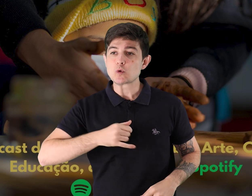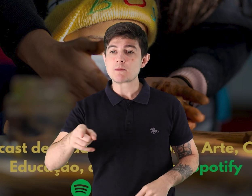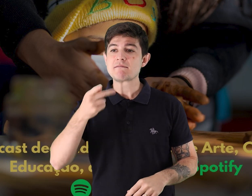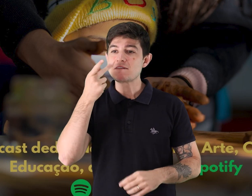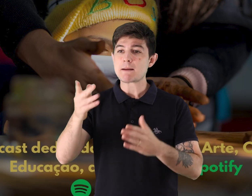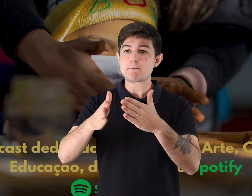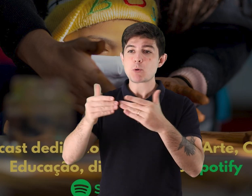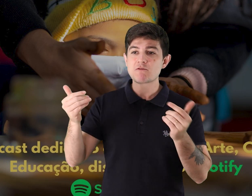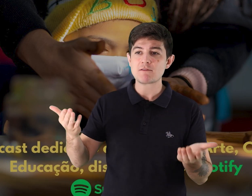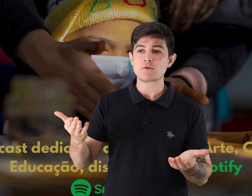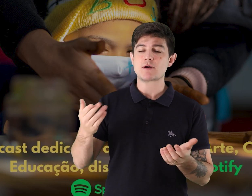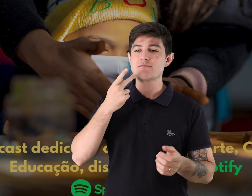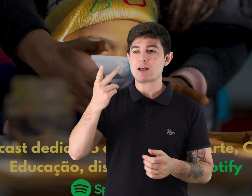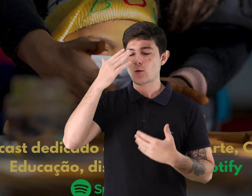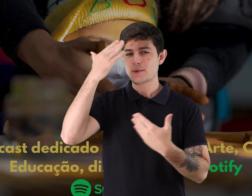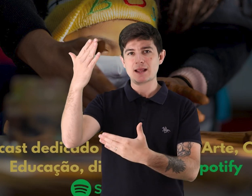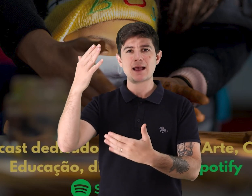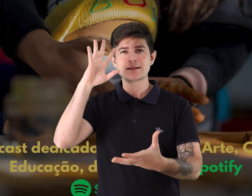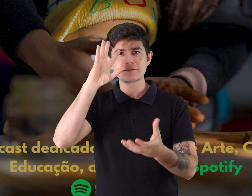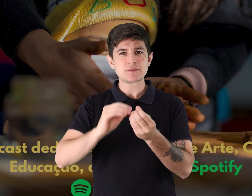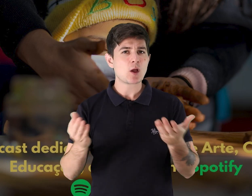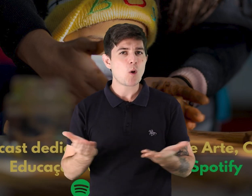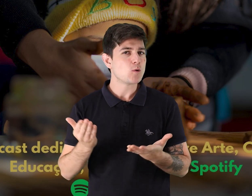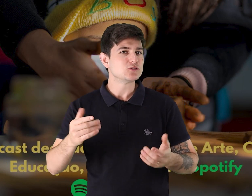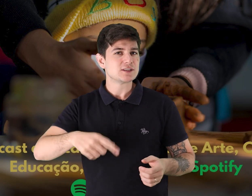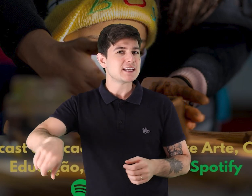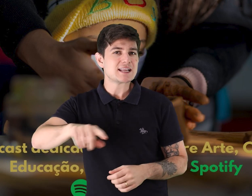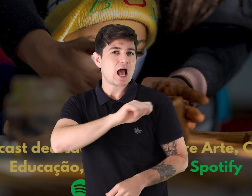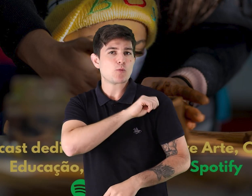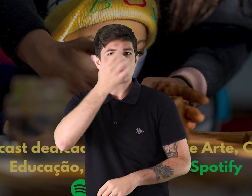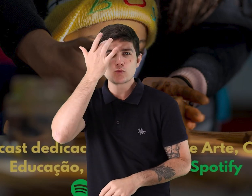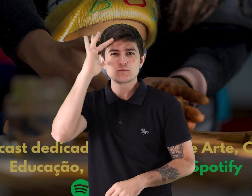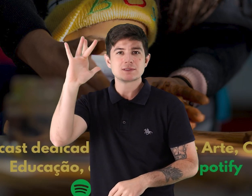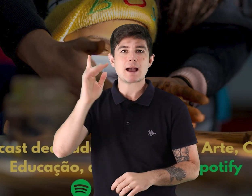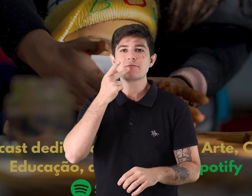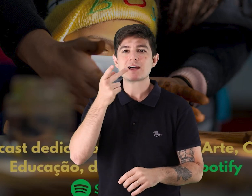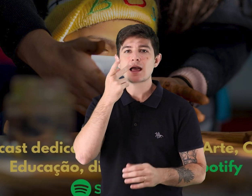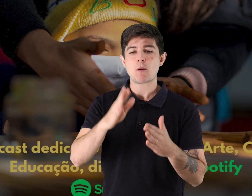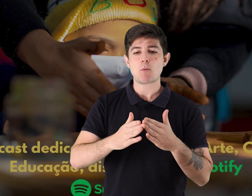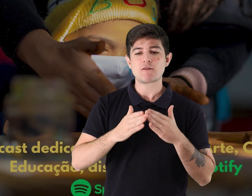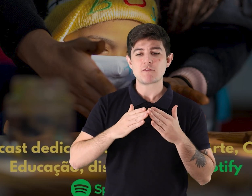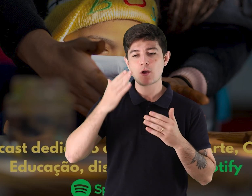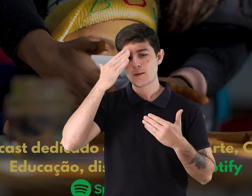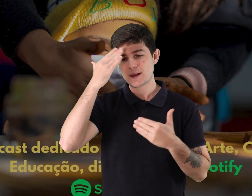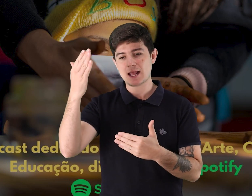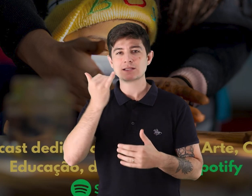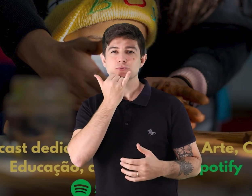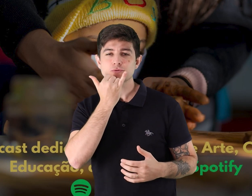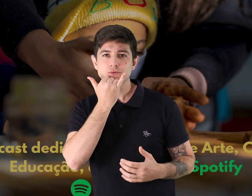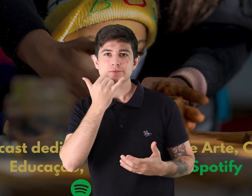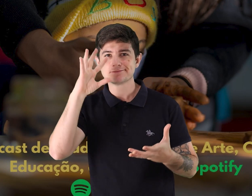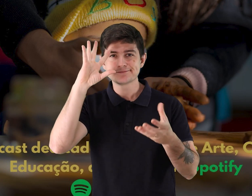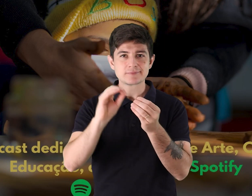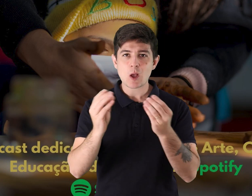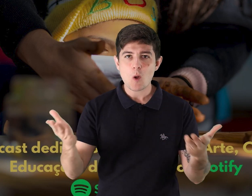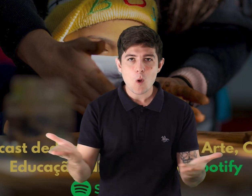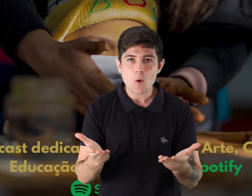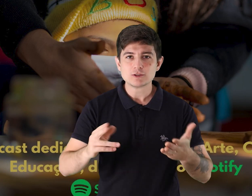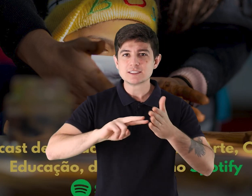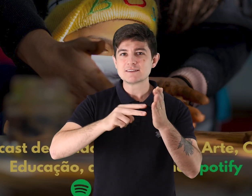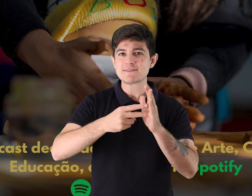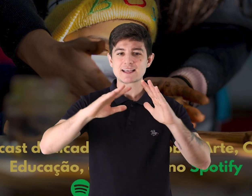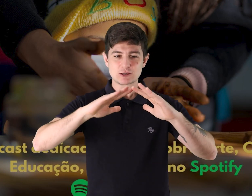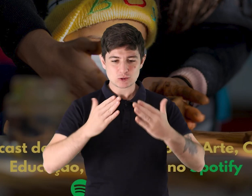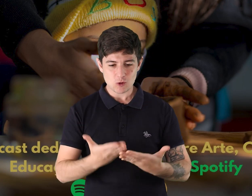pedir desculpas, a falar por favor, a falar obrigado, né? Então, a escola hoje